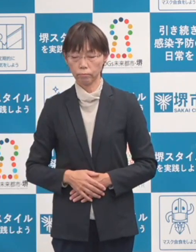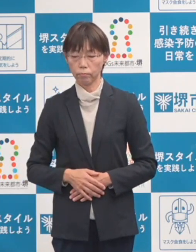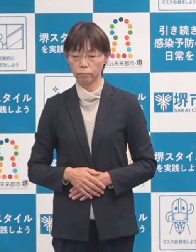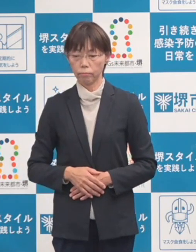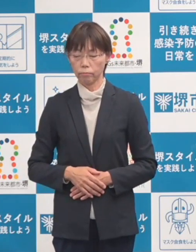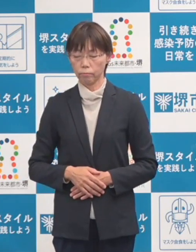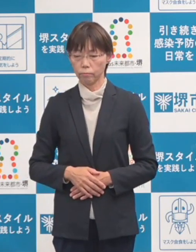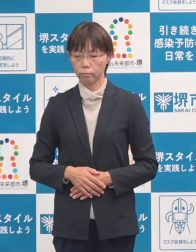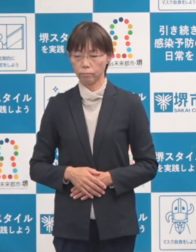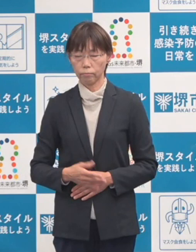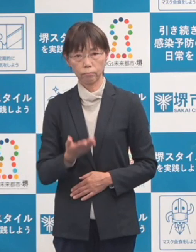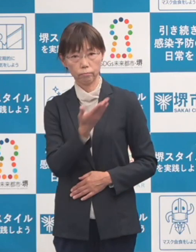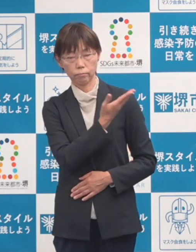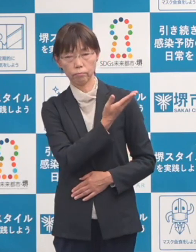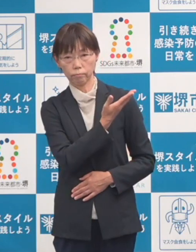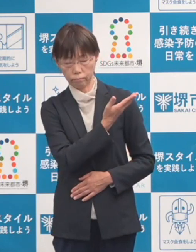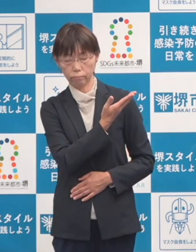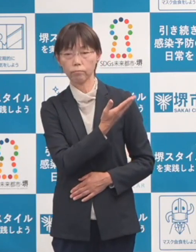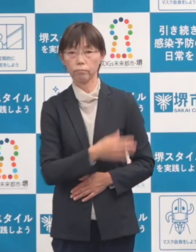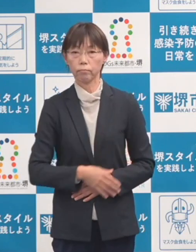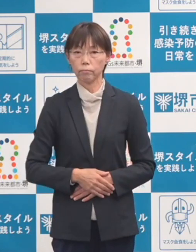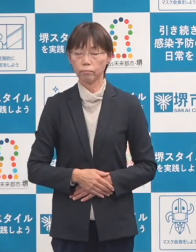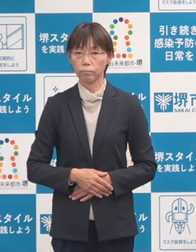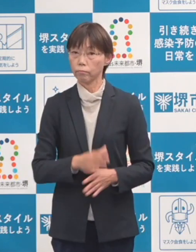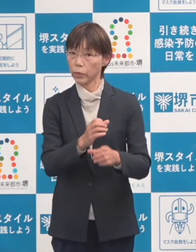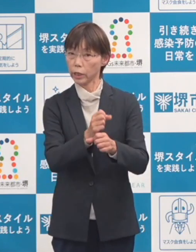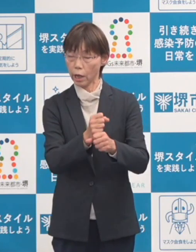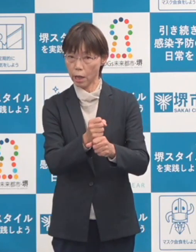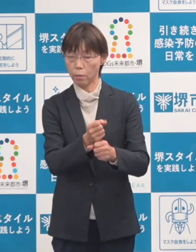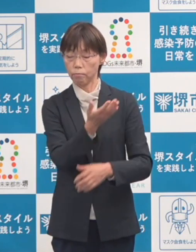も記載のとおりとなっておりまして、